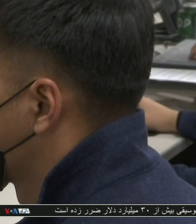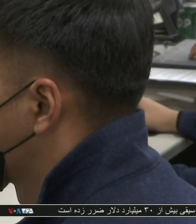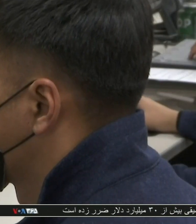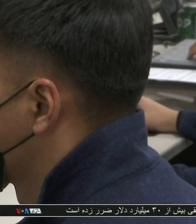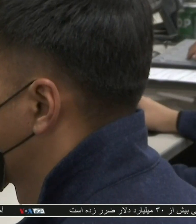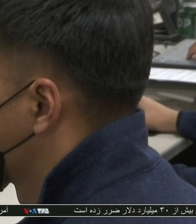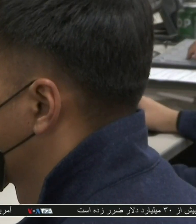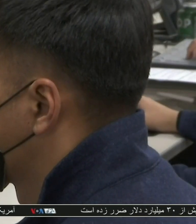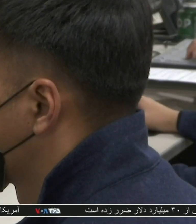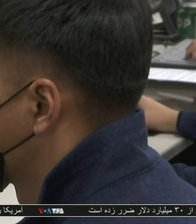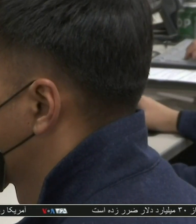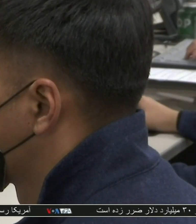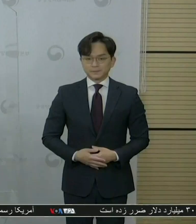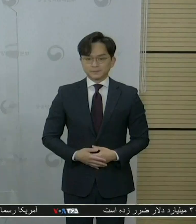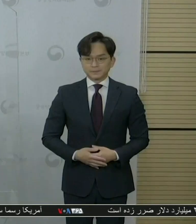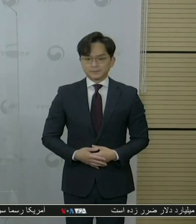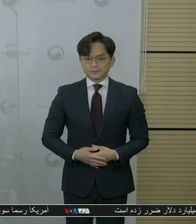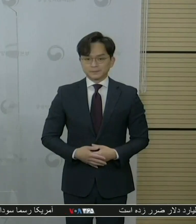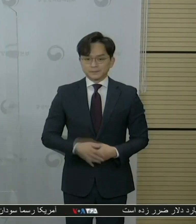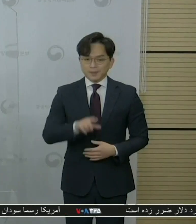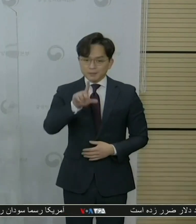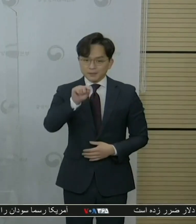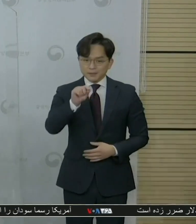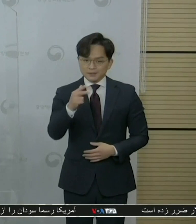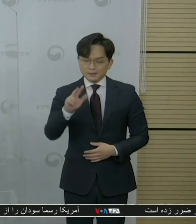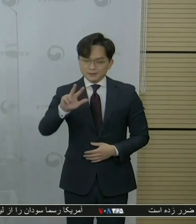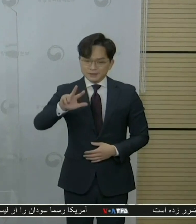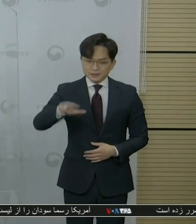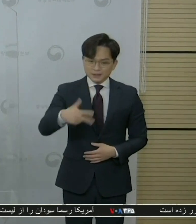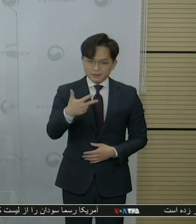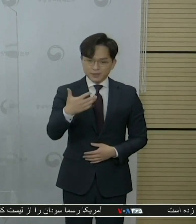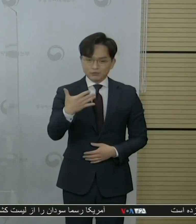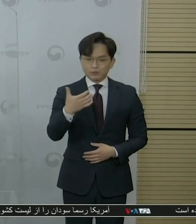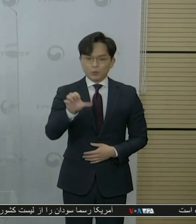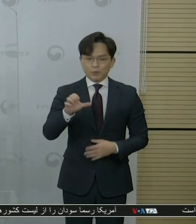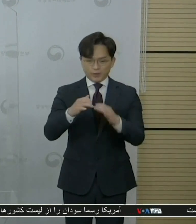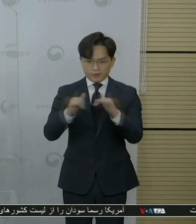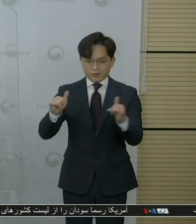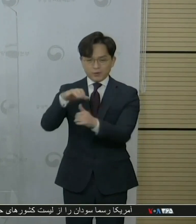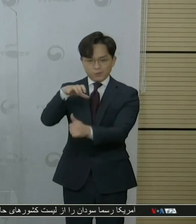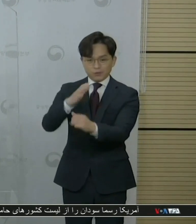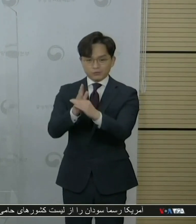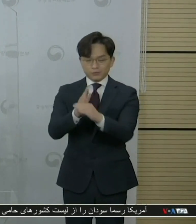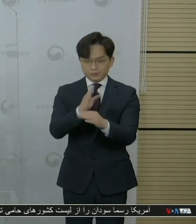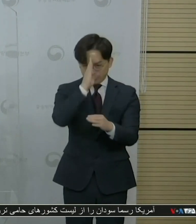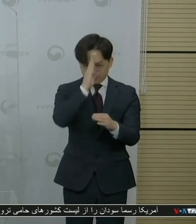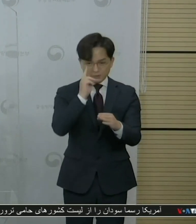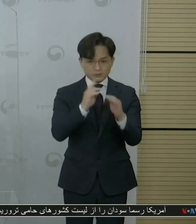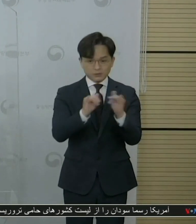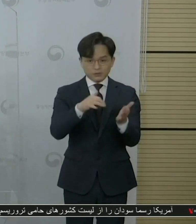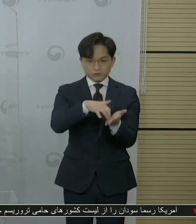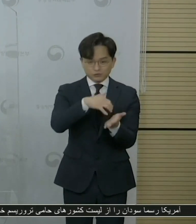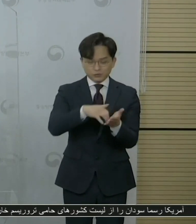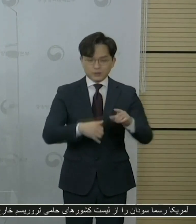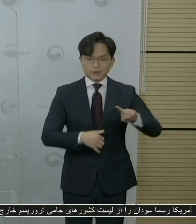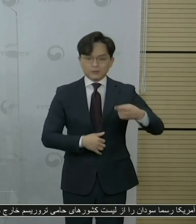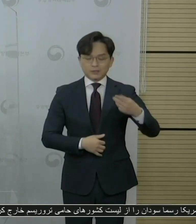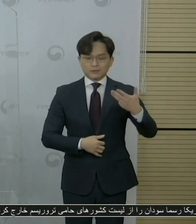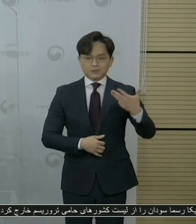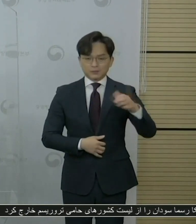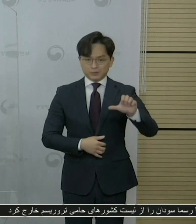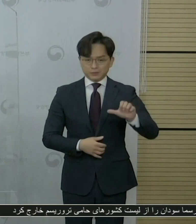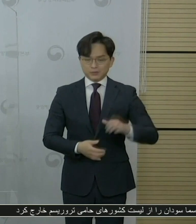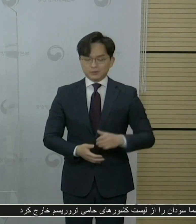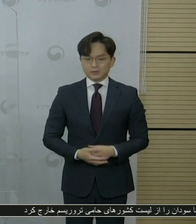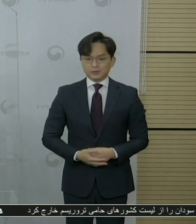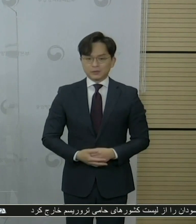در سئول اعزام می شوند. مقامات بهداشتی دلیل موج اخیر عفونت ها را عمدتاً گرد همایی های خانوادگی و دوستانه